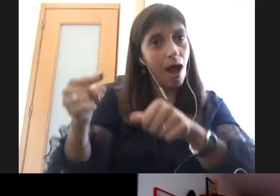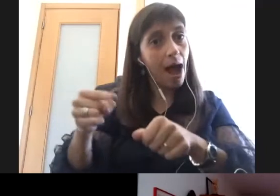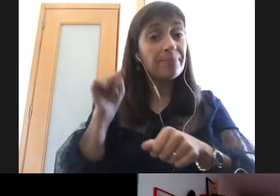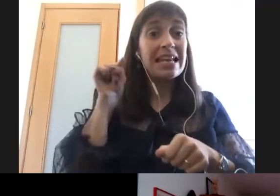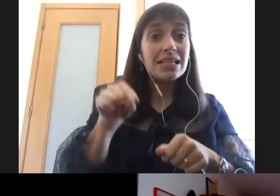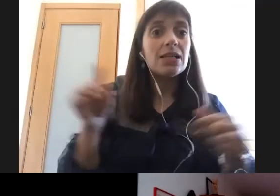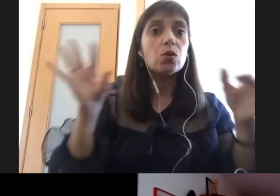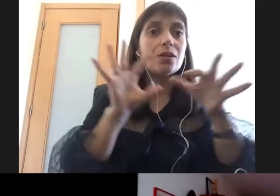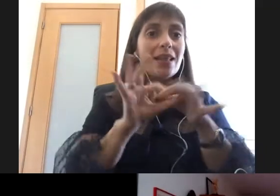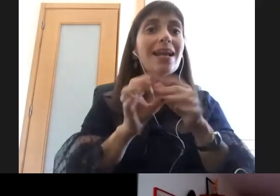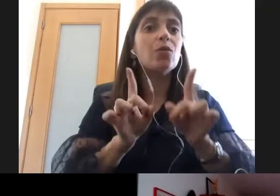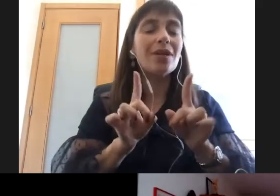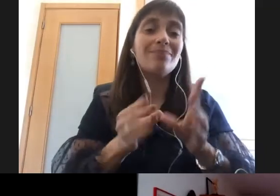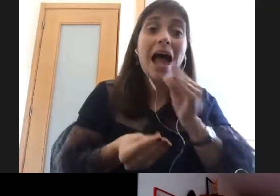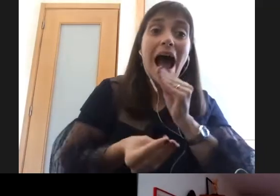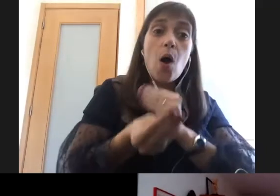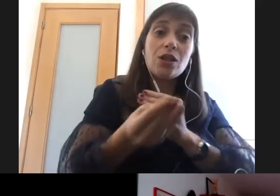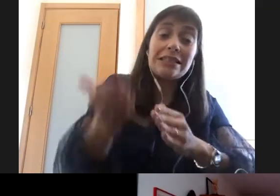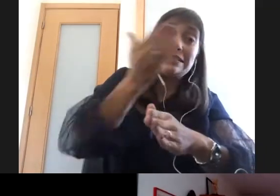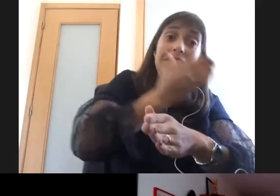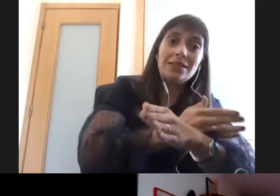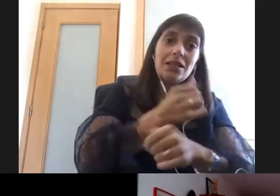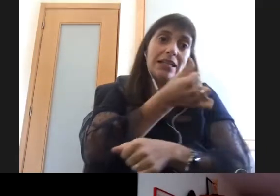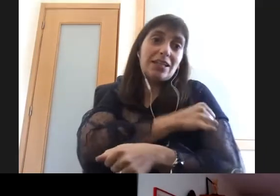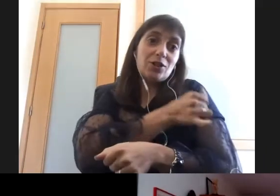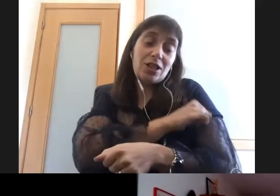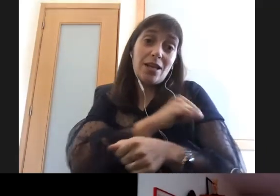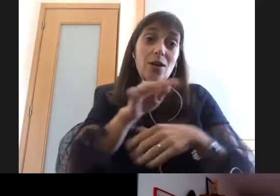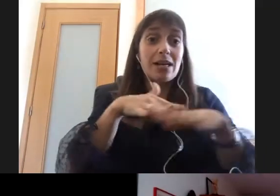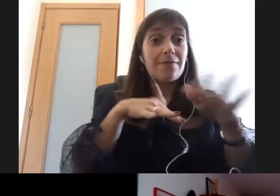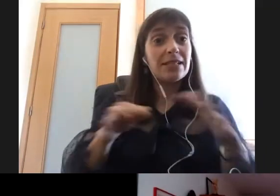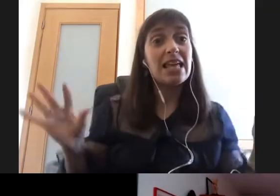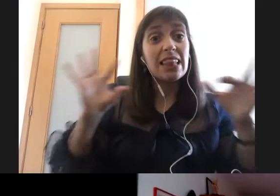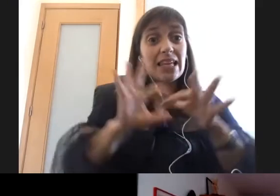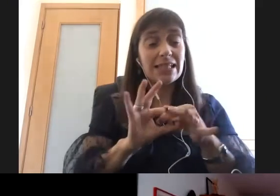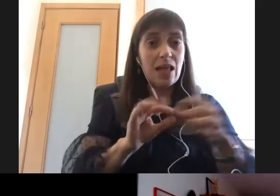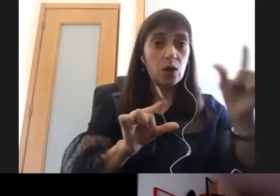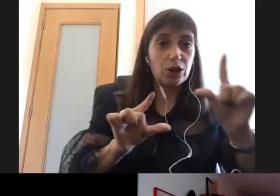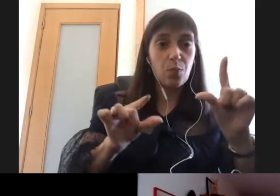origem desse Rio de Janeiro, que servia de buffer entre Lisboa e São Paulo,